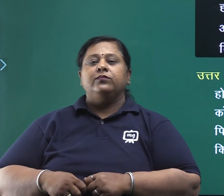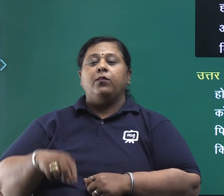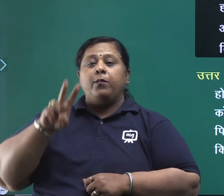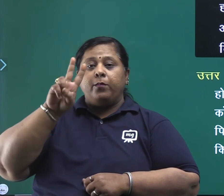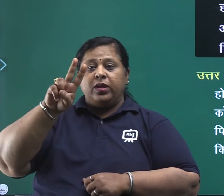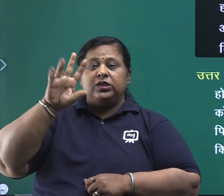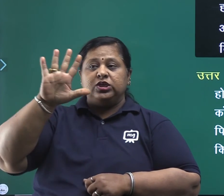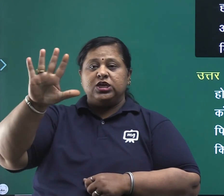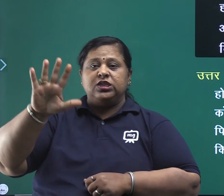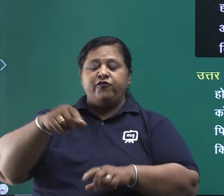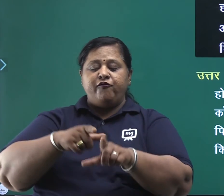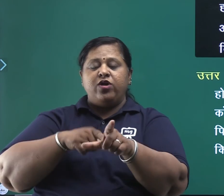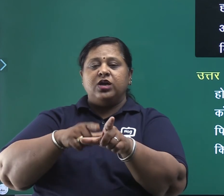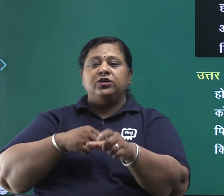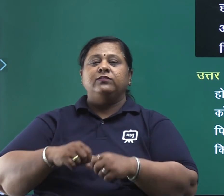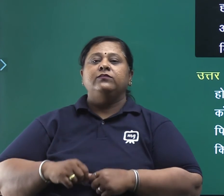25 वर्ष